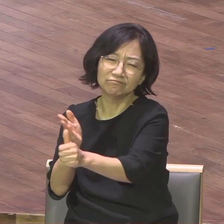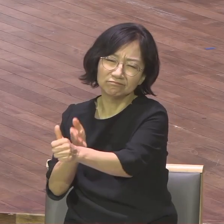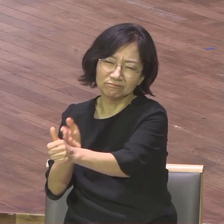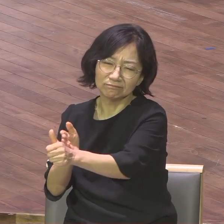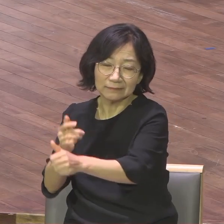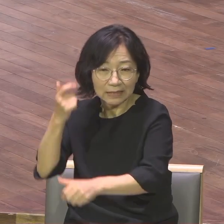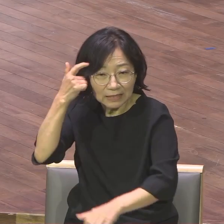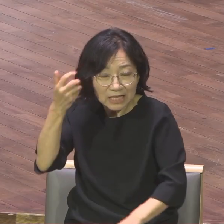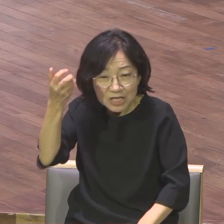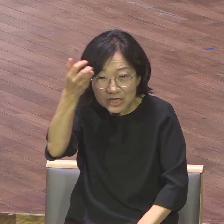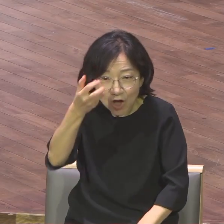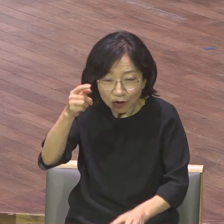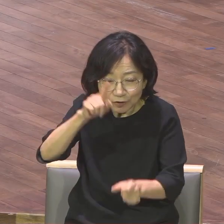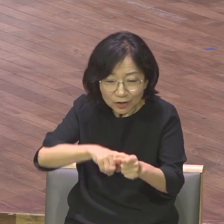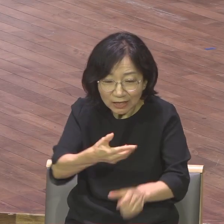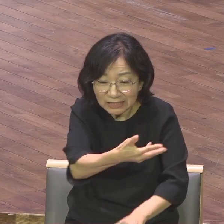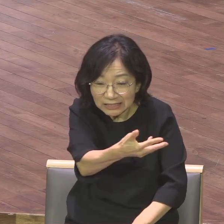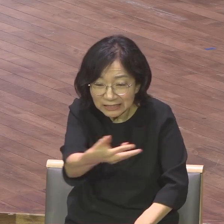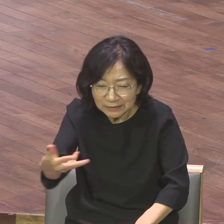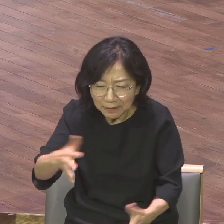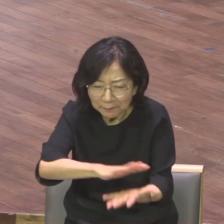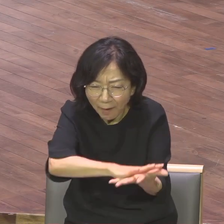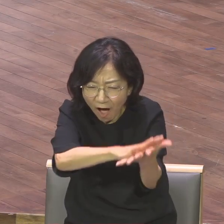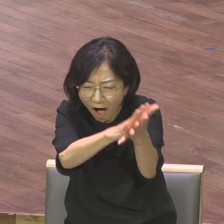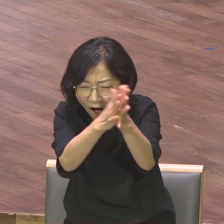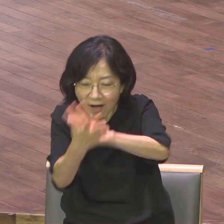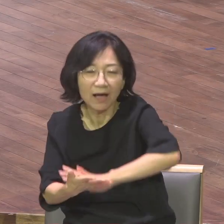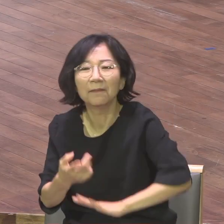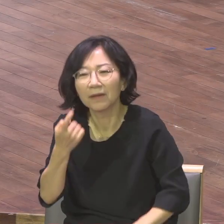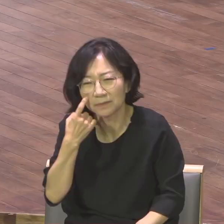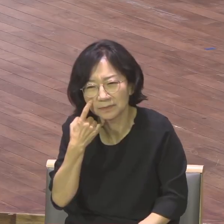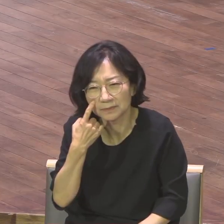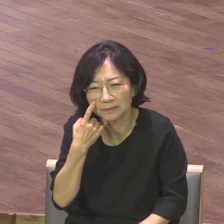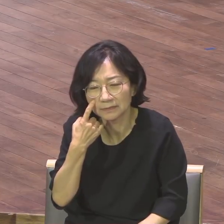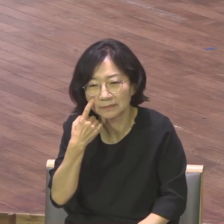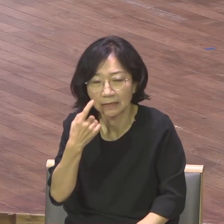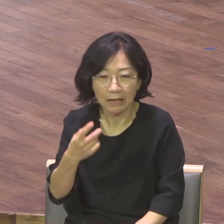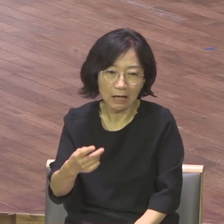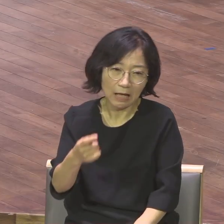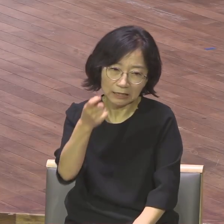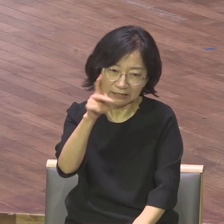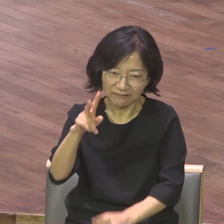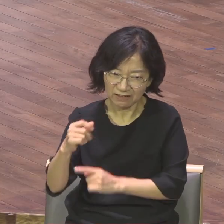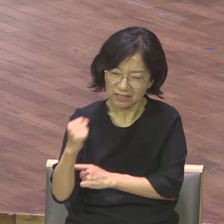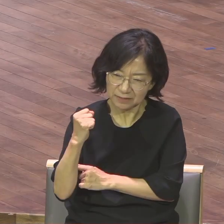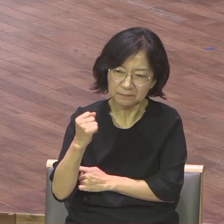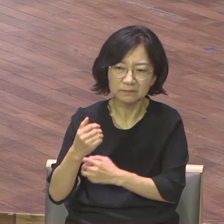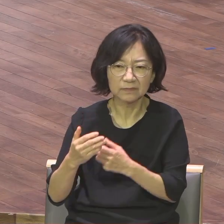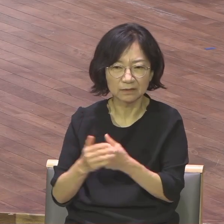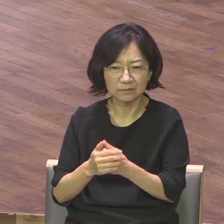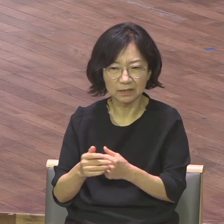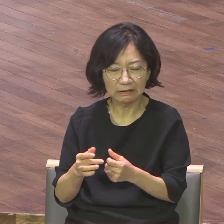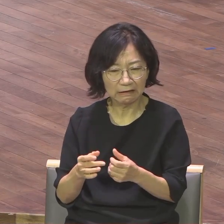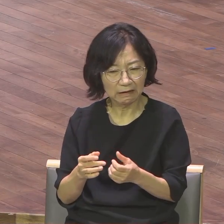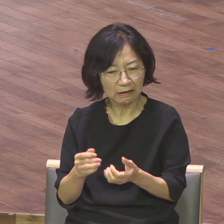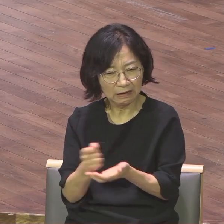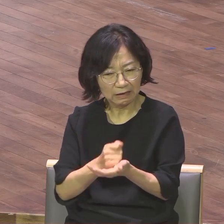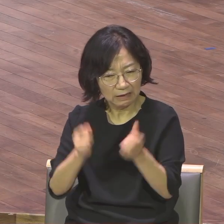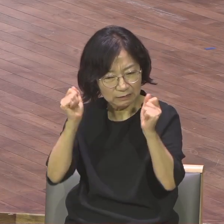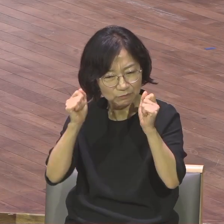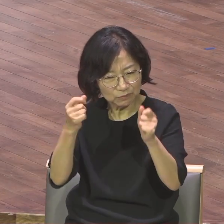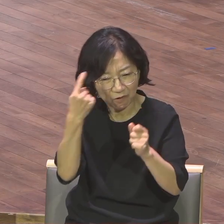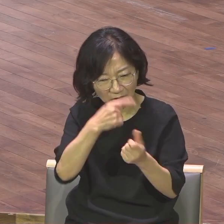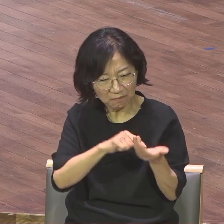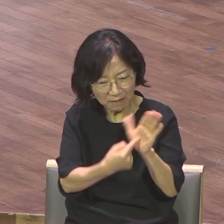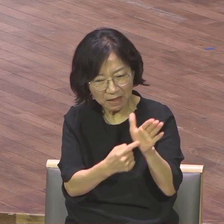수 있는 한번 도전해 보시기를 바랍니다. 방송이 워낙 영향이 크니까요, 지금 이